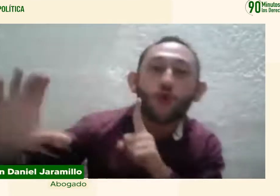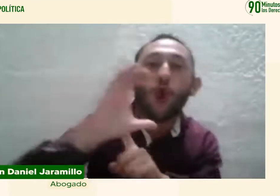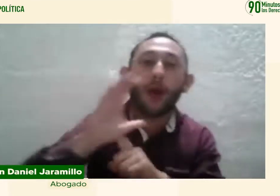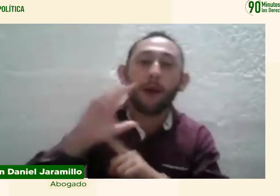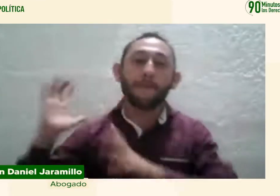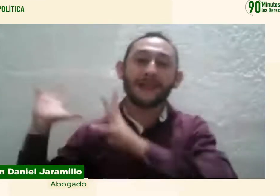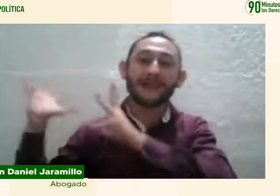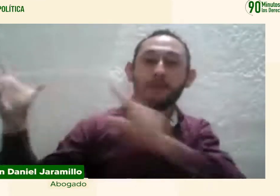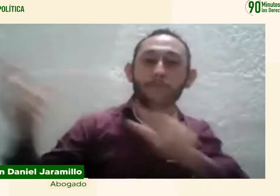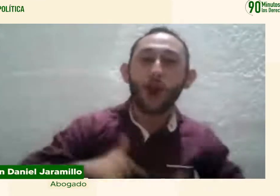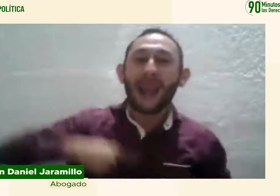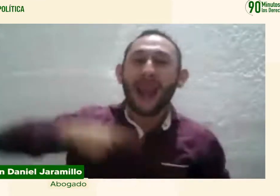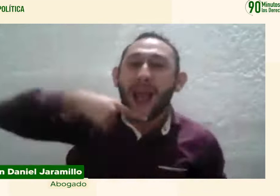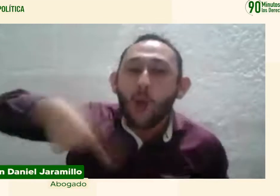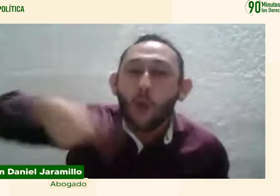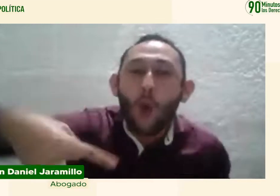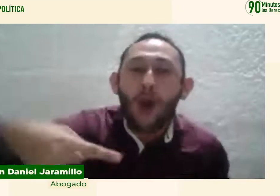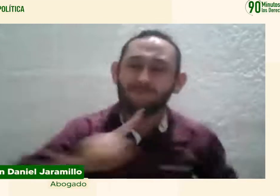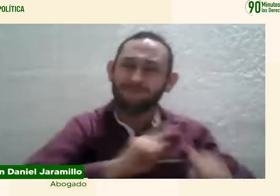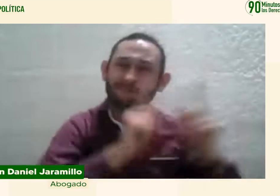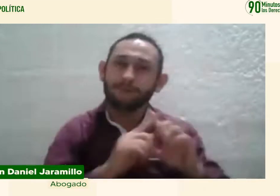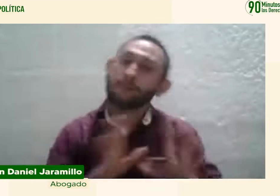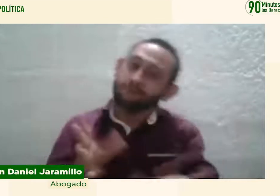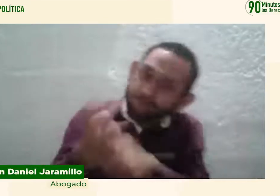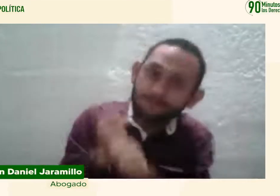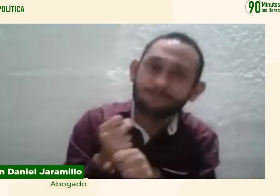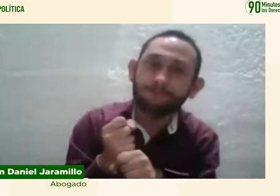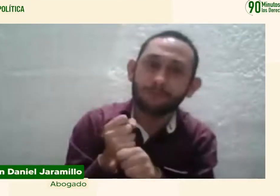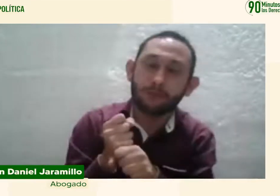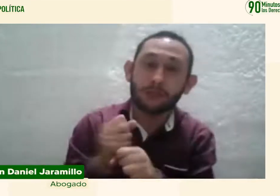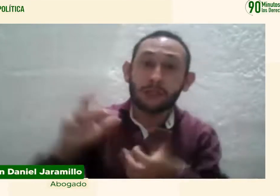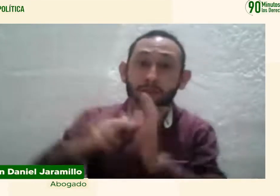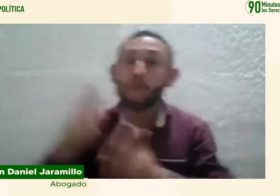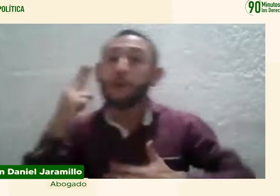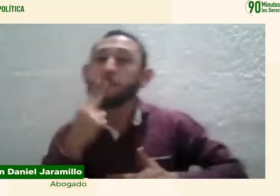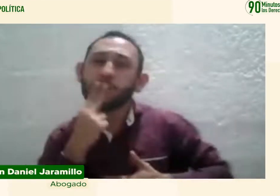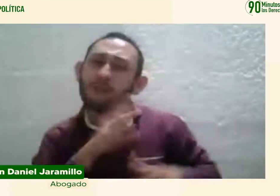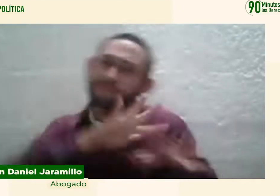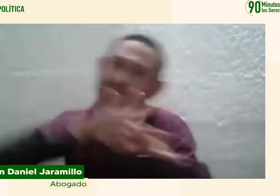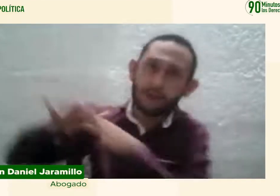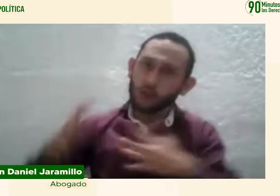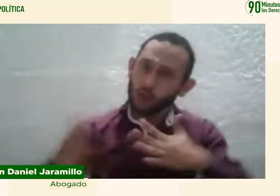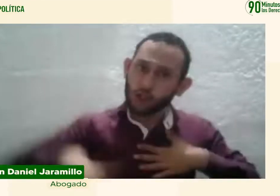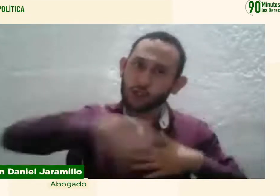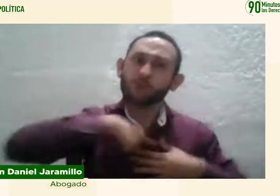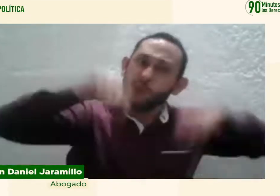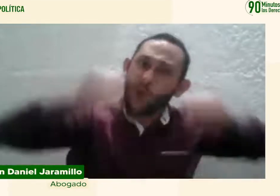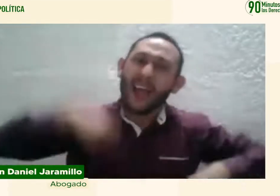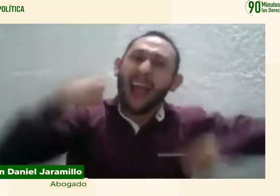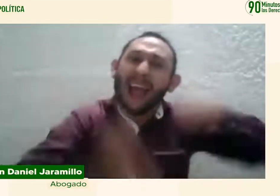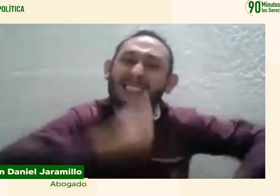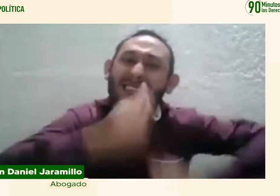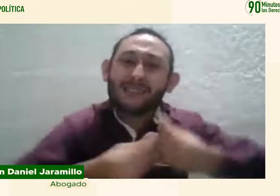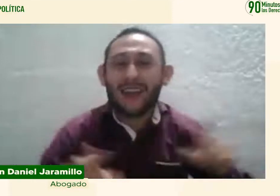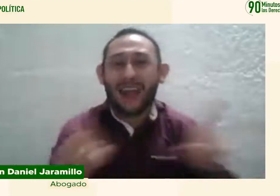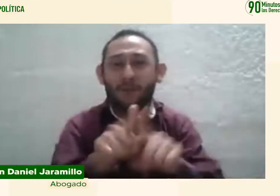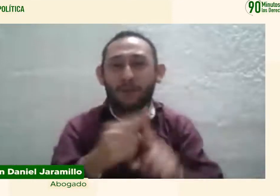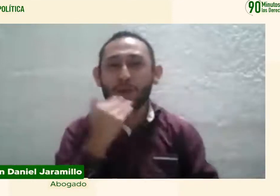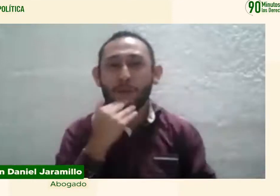de lo que necesitamos sobre nuestra cultura nuestro patrimonio en nuestra lengua y nos apropiamos de esto realmente es un compromiso y